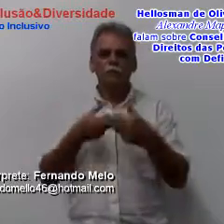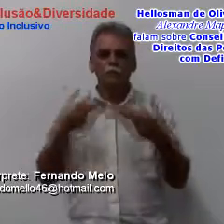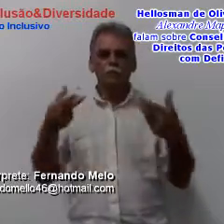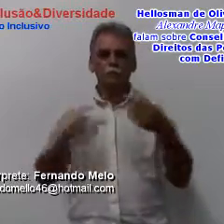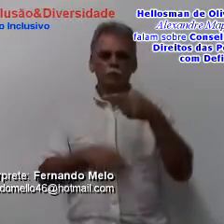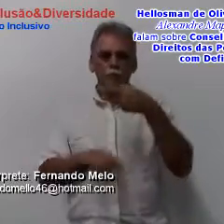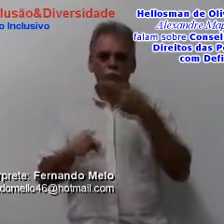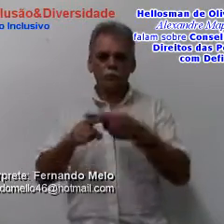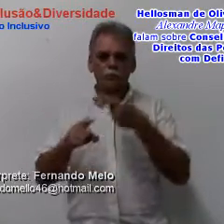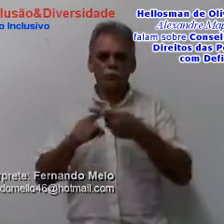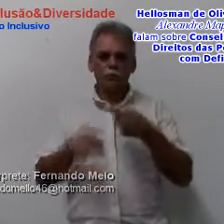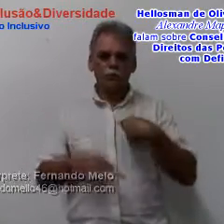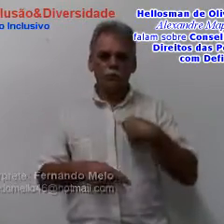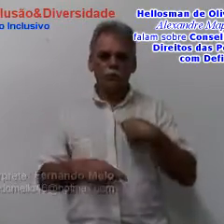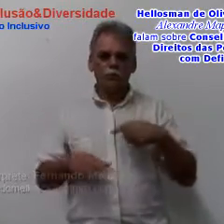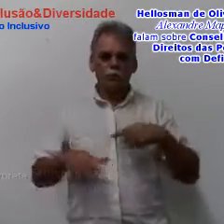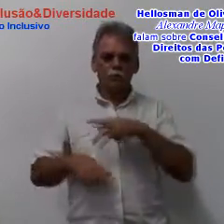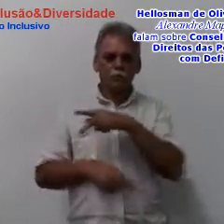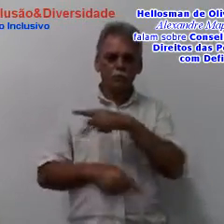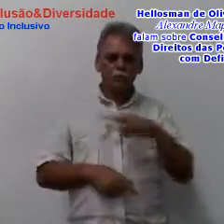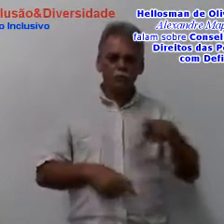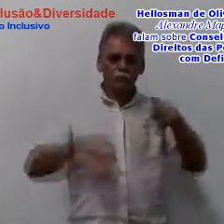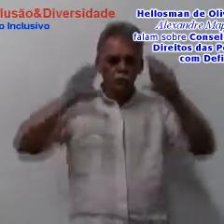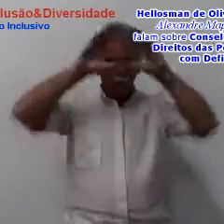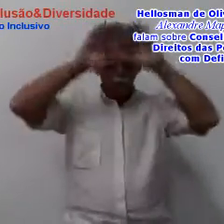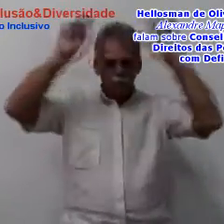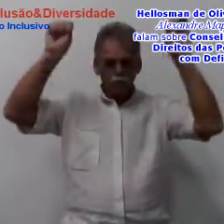emocionantes a nível de conselhos.